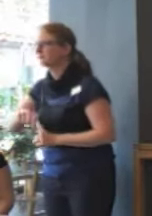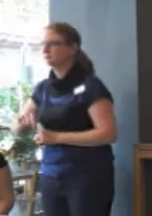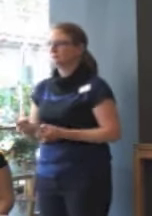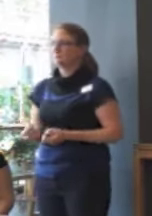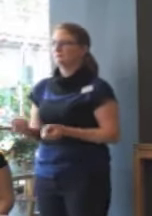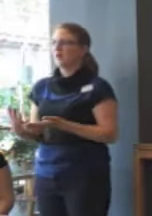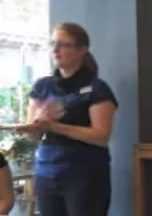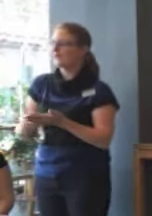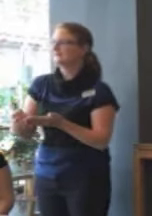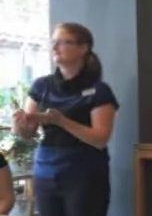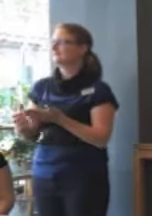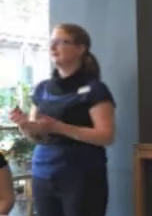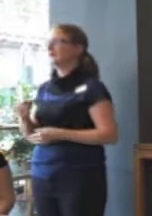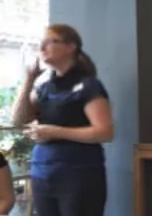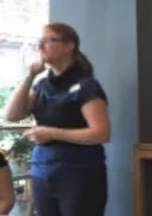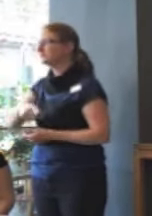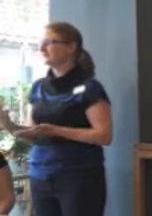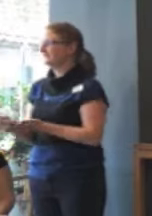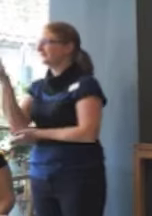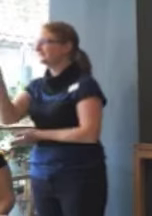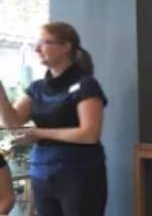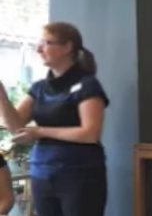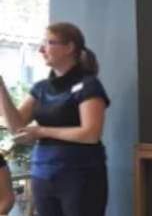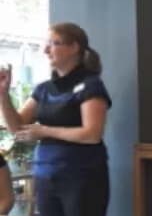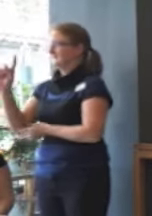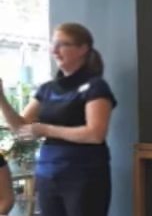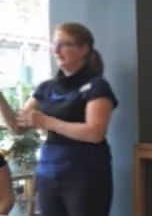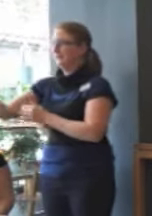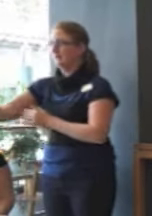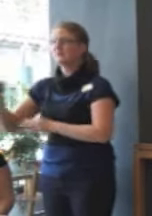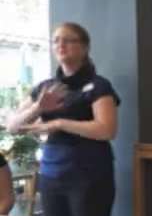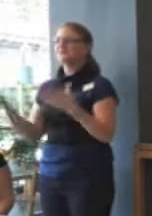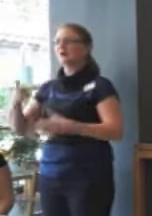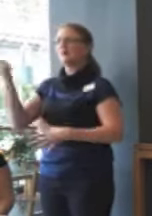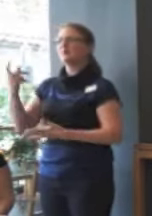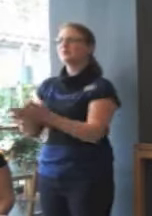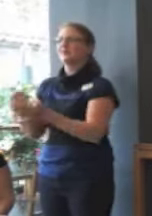avkastning? 40 år senare så har man inga pengar att gå i pension för.